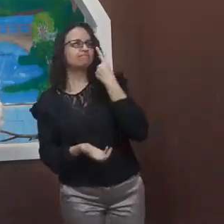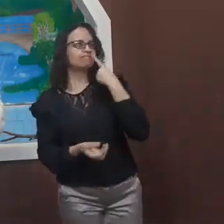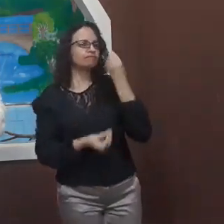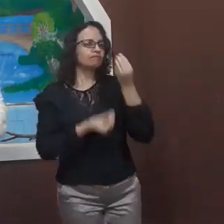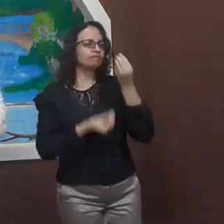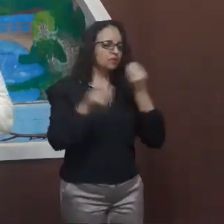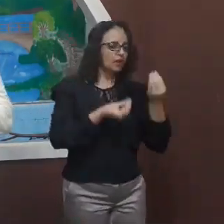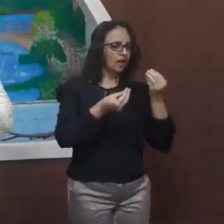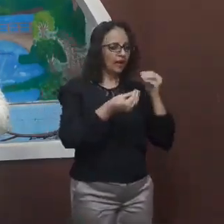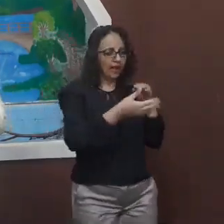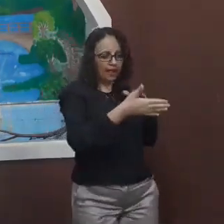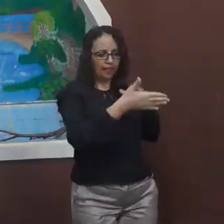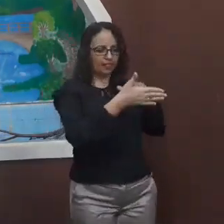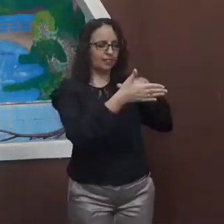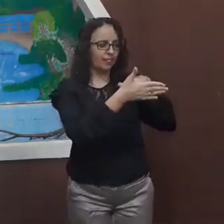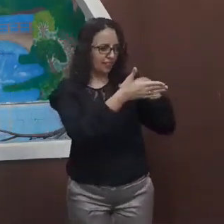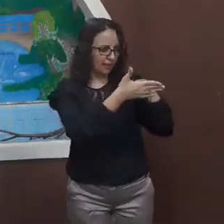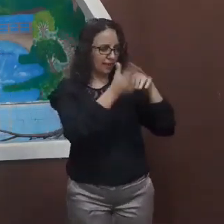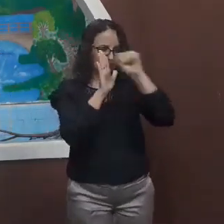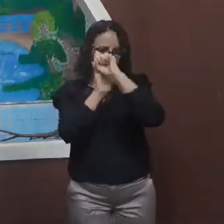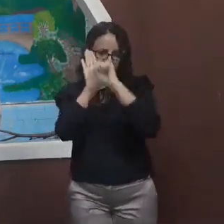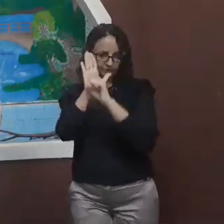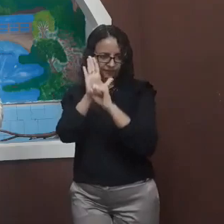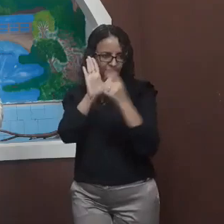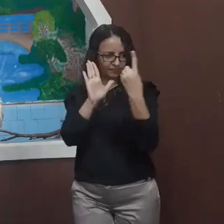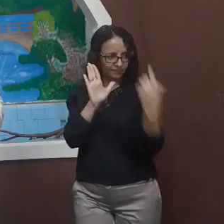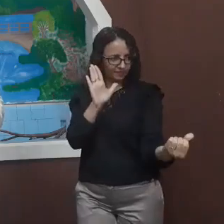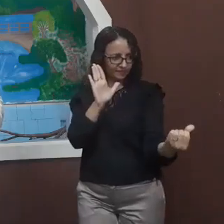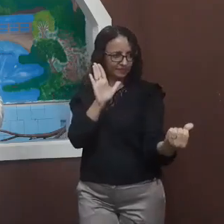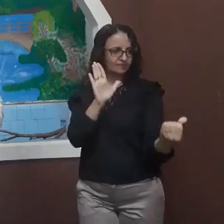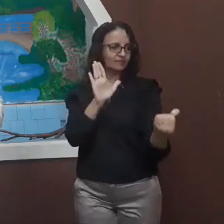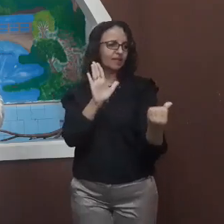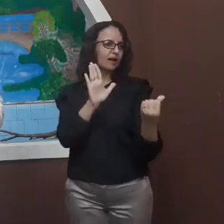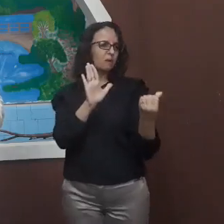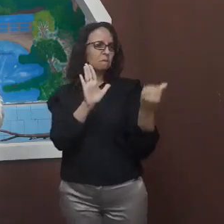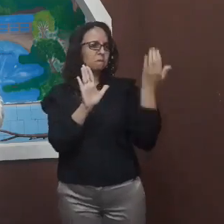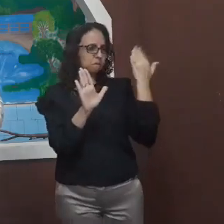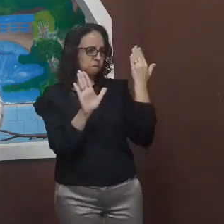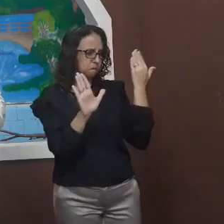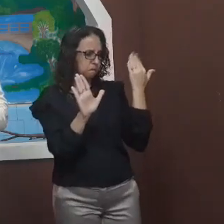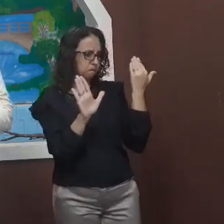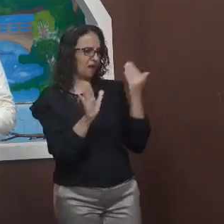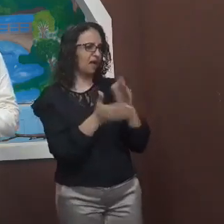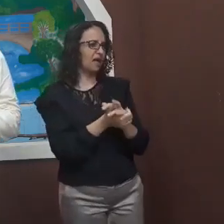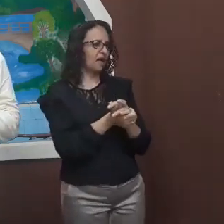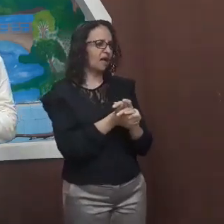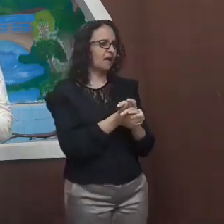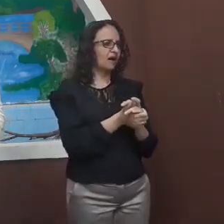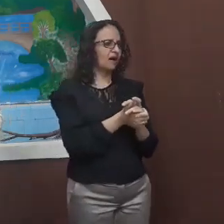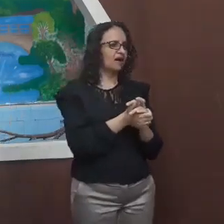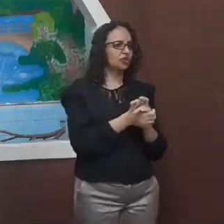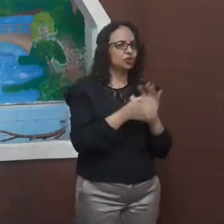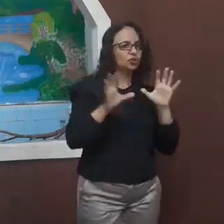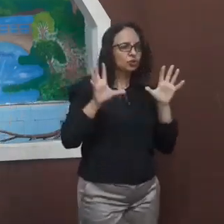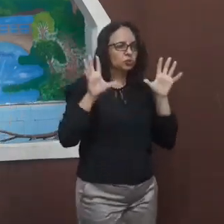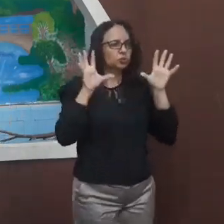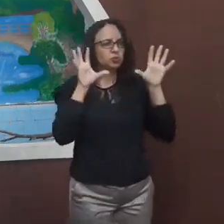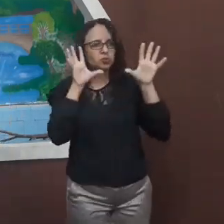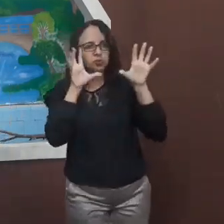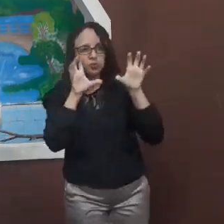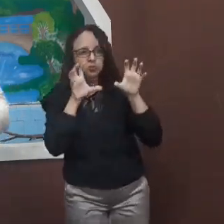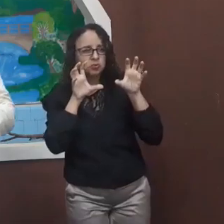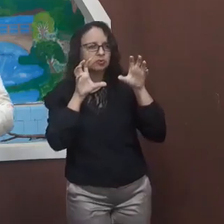o Renascimento no século XVI, em que era a idade das trevas, era meio